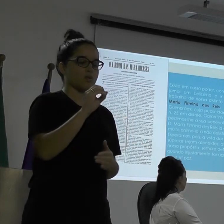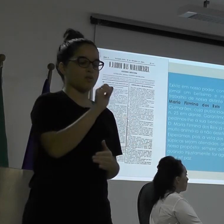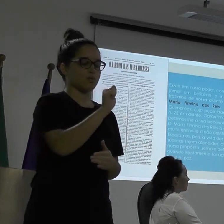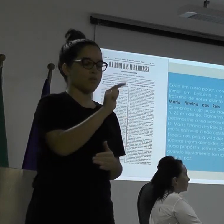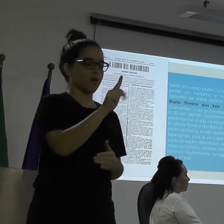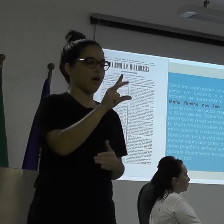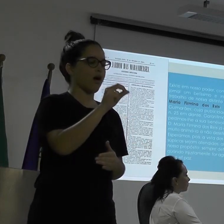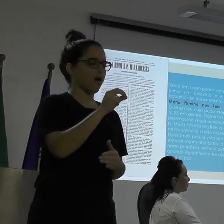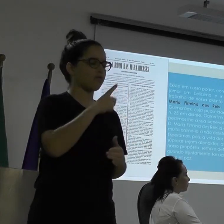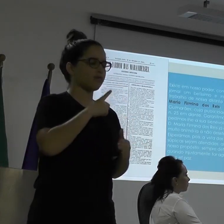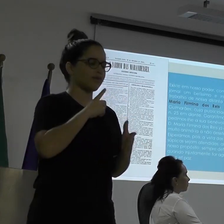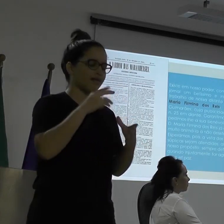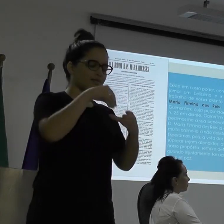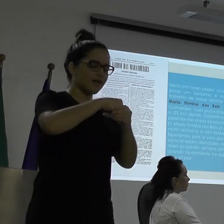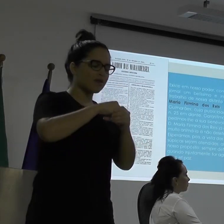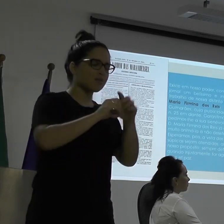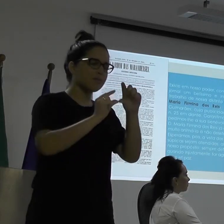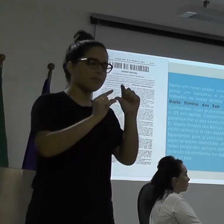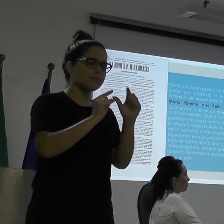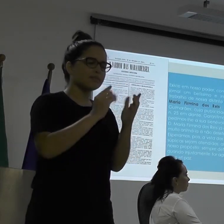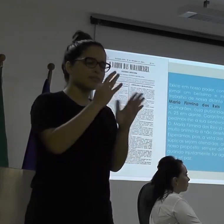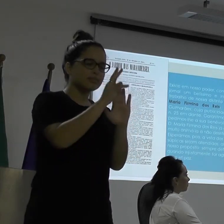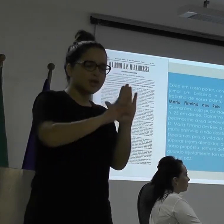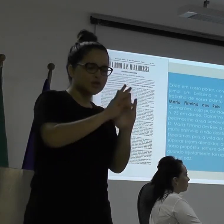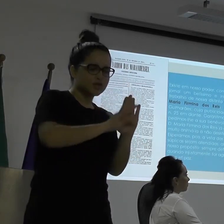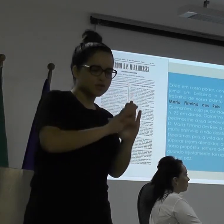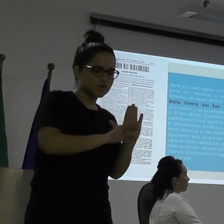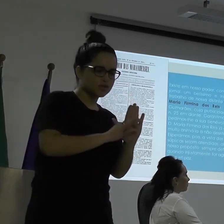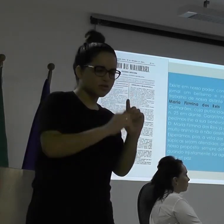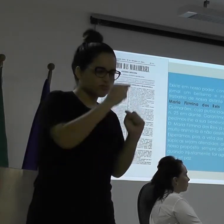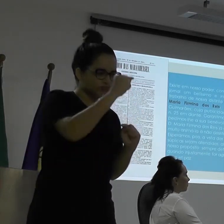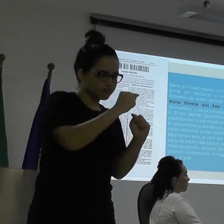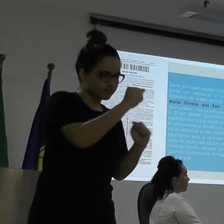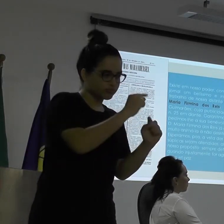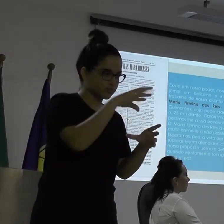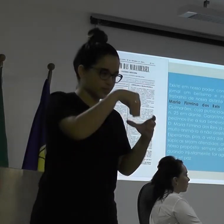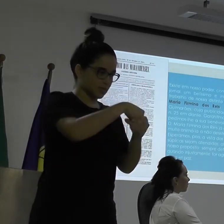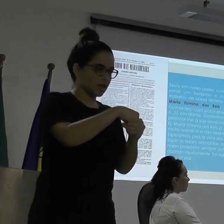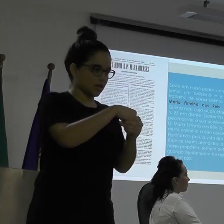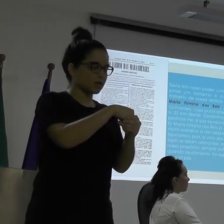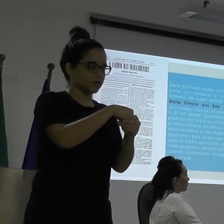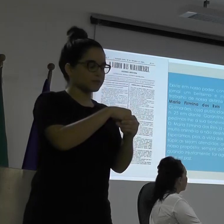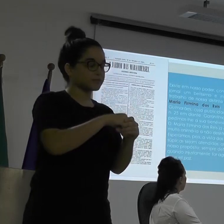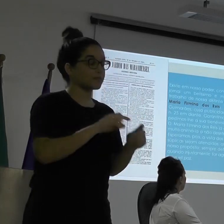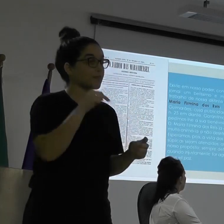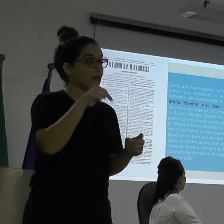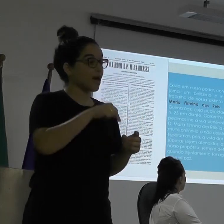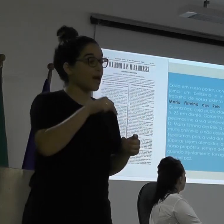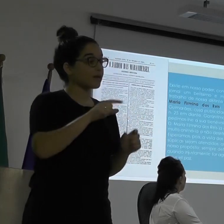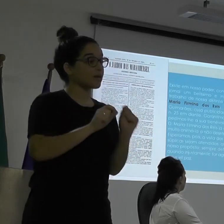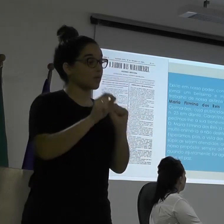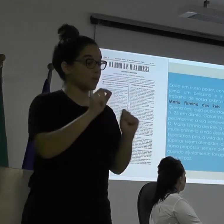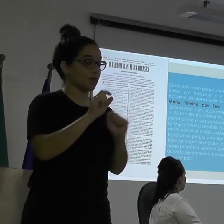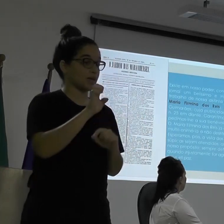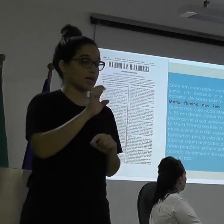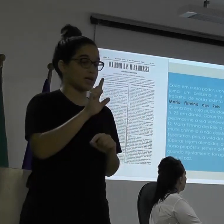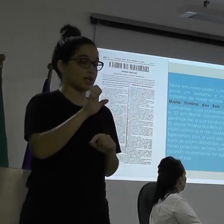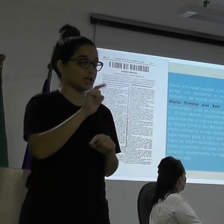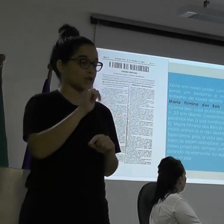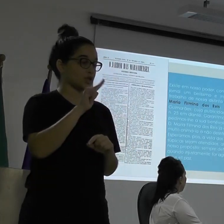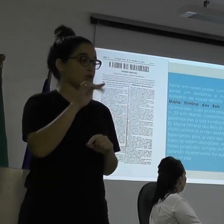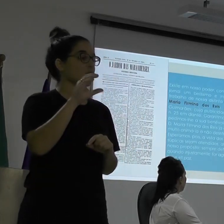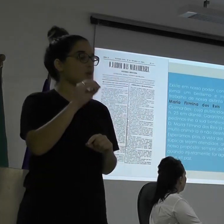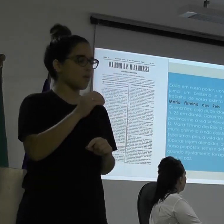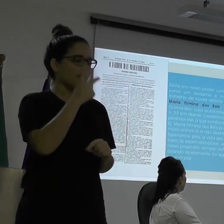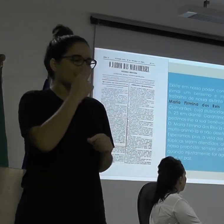textos, a maioria versando sobre a dor da partida. O tom que domina o álbum é o elegíaco e tem também